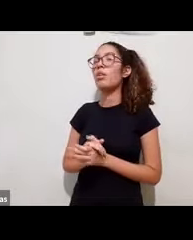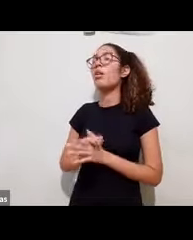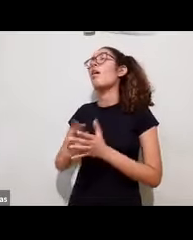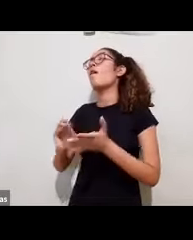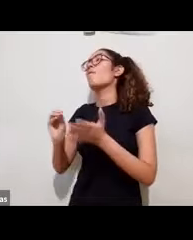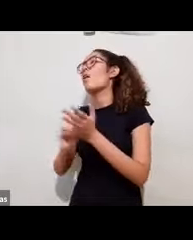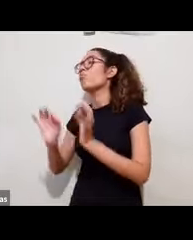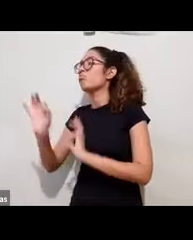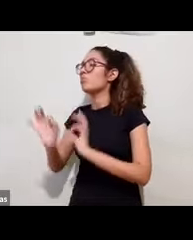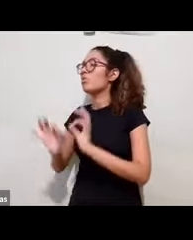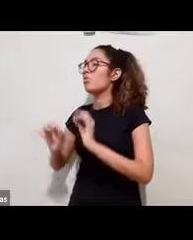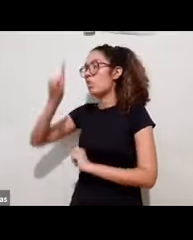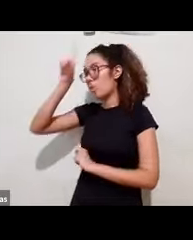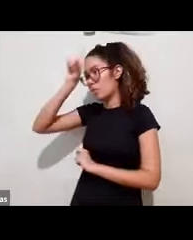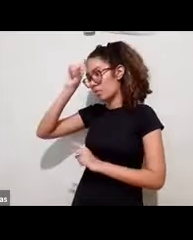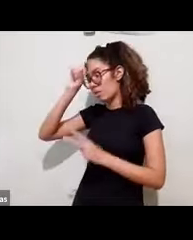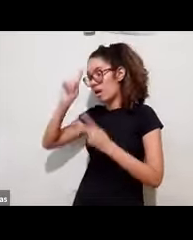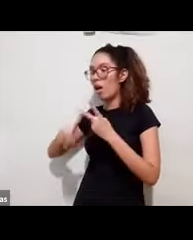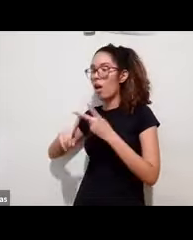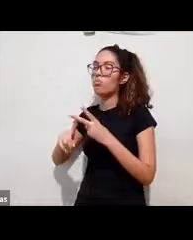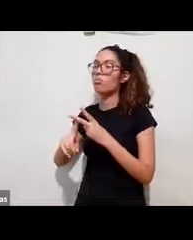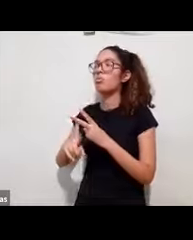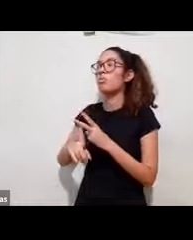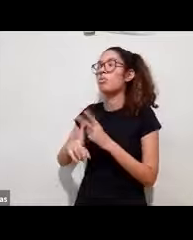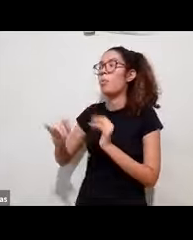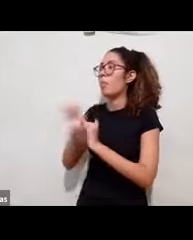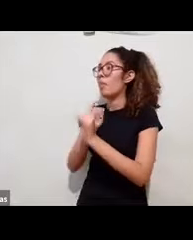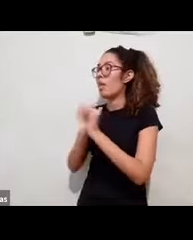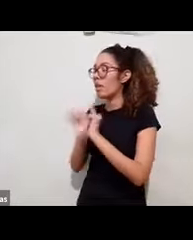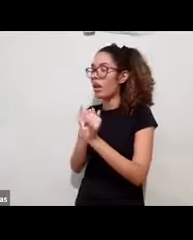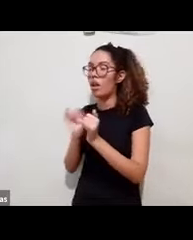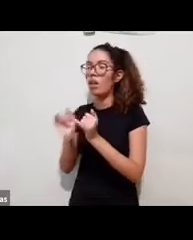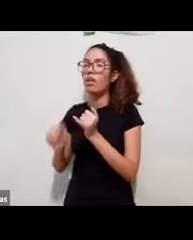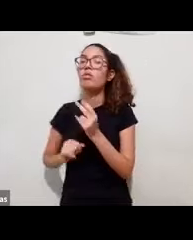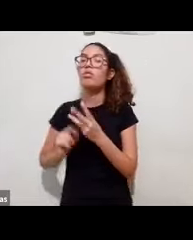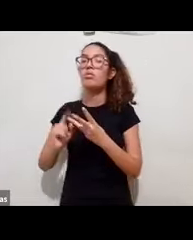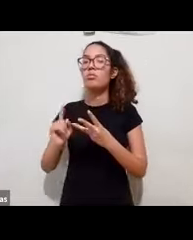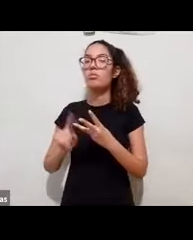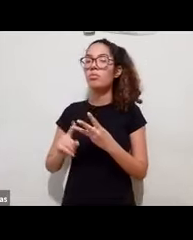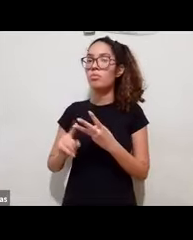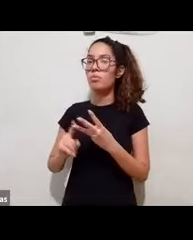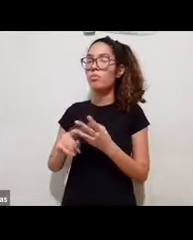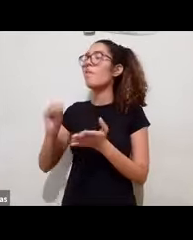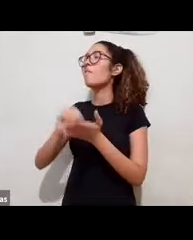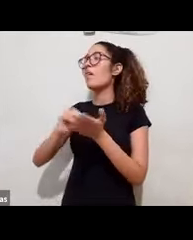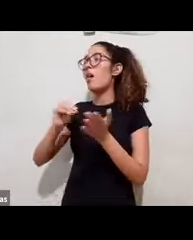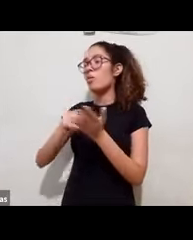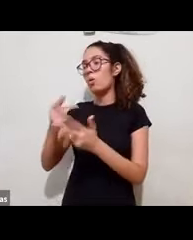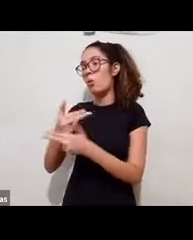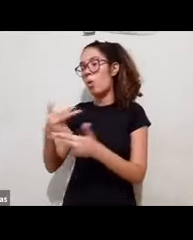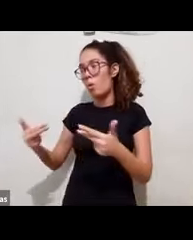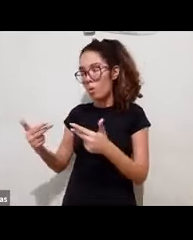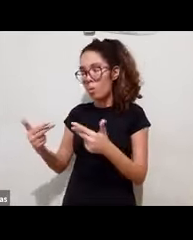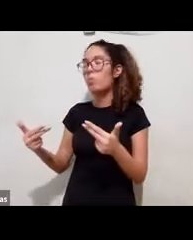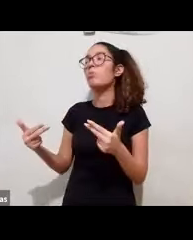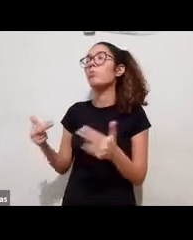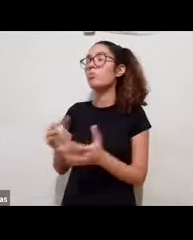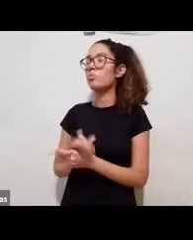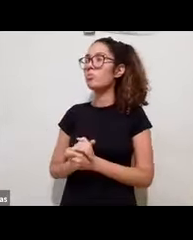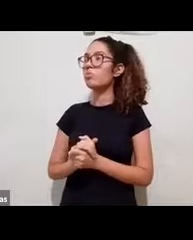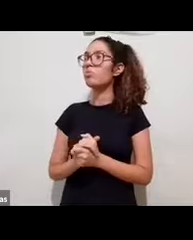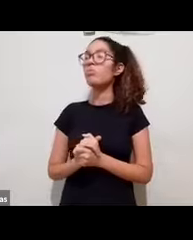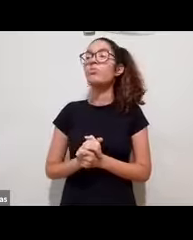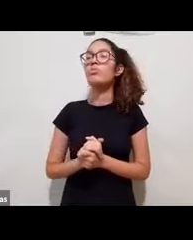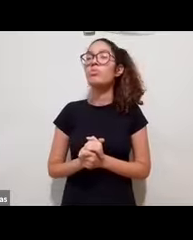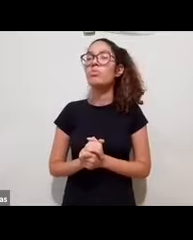de urgência e emergência, que dialoga também com as políticas de assistência social, sobretudo as pessoas que estão em situação de maior vulnerabilidade, como as pessoas que